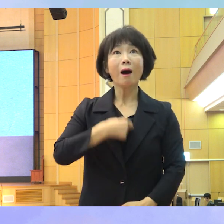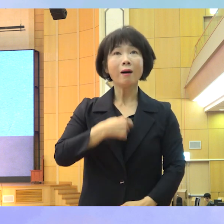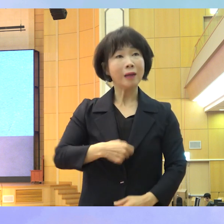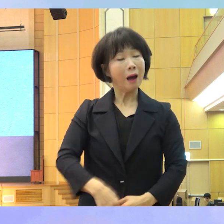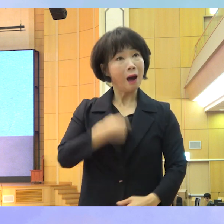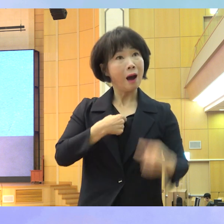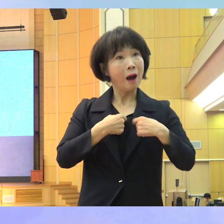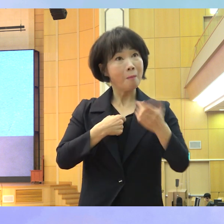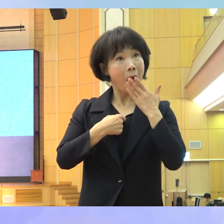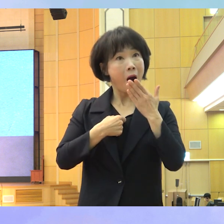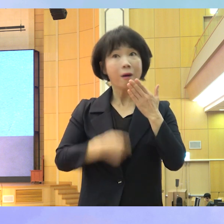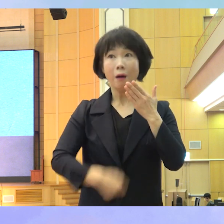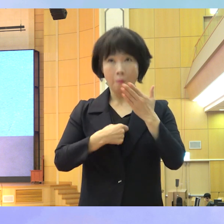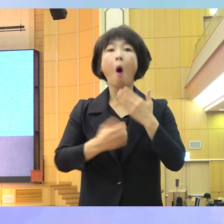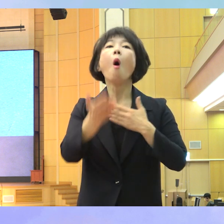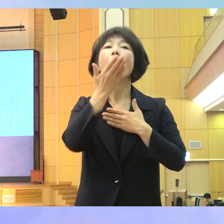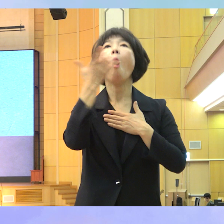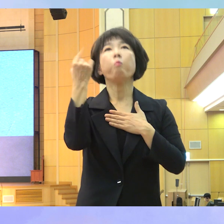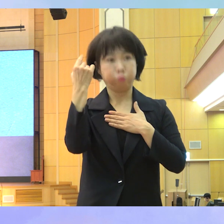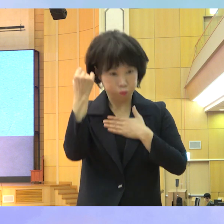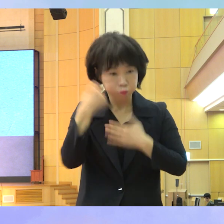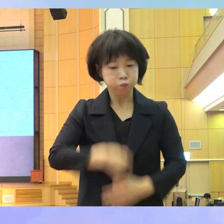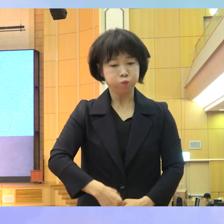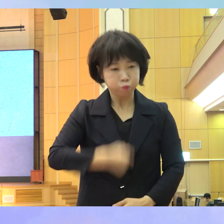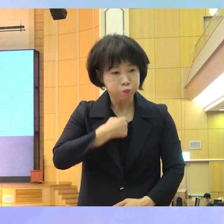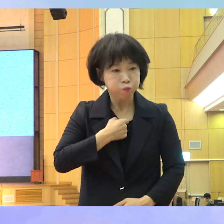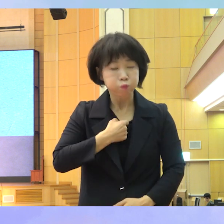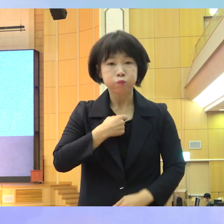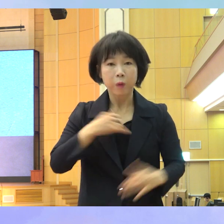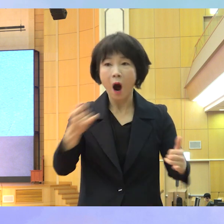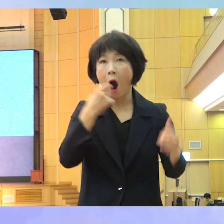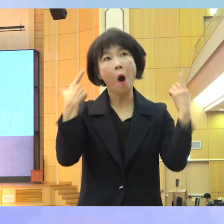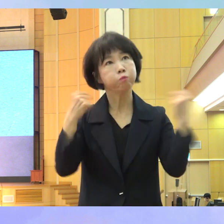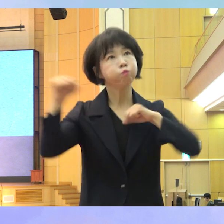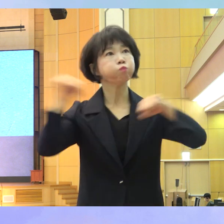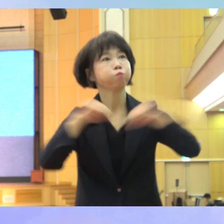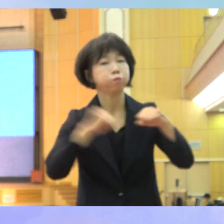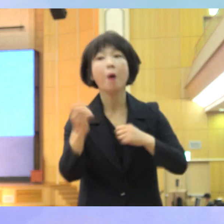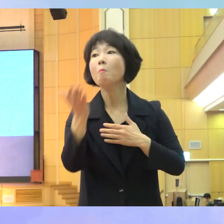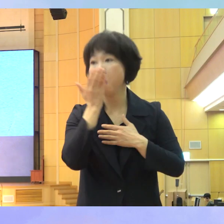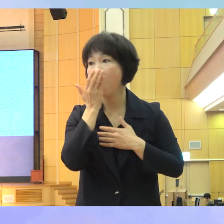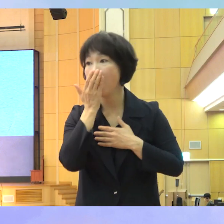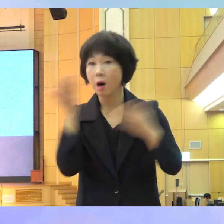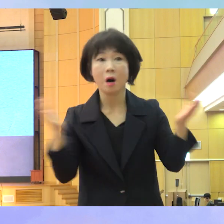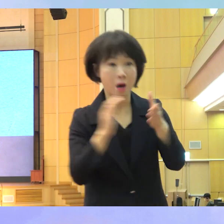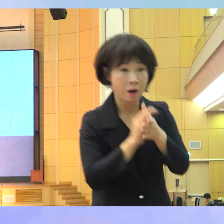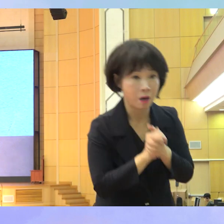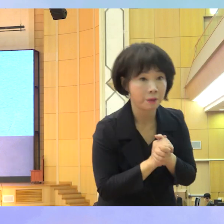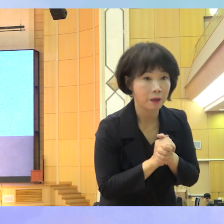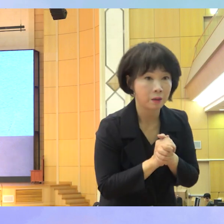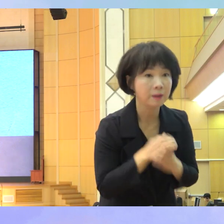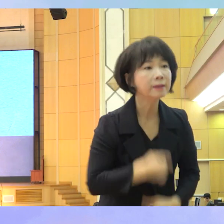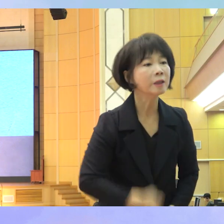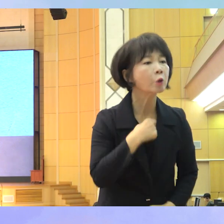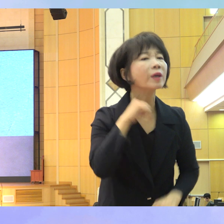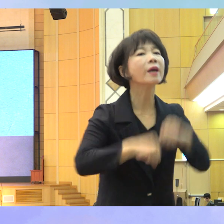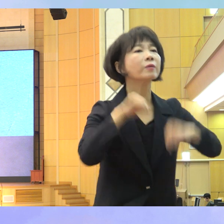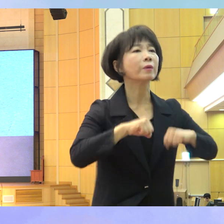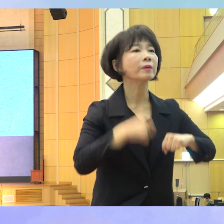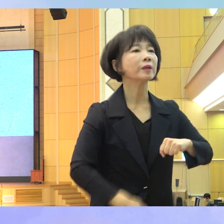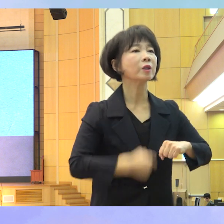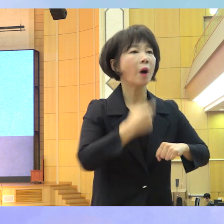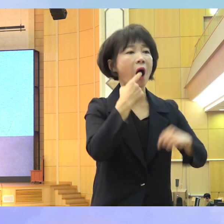그렇게 행동해야 돼요. 의로운 사람처럼 행동하고, 그걸 성화라고 제가 방금 전에 말씀드렸죠. 그래서